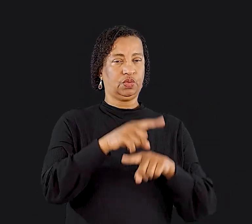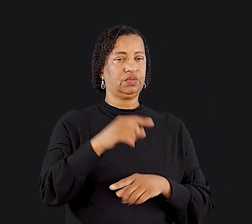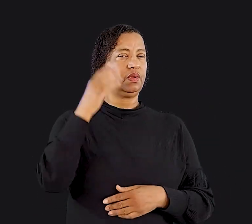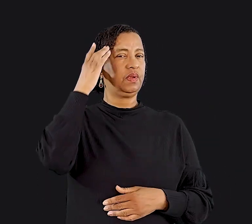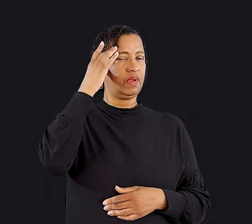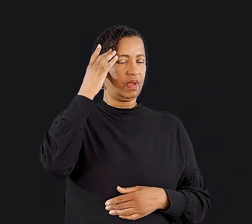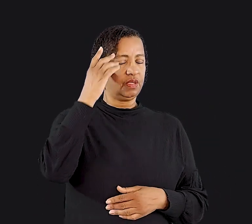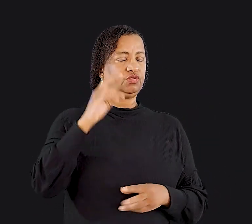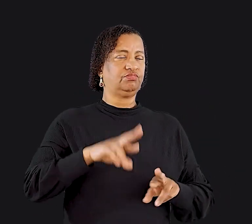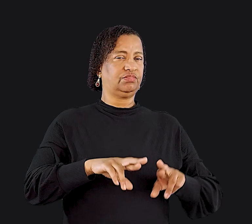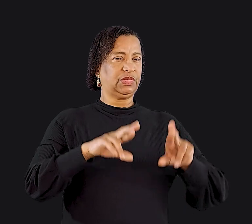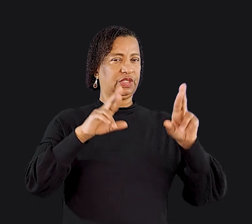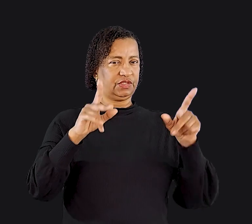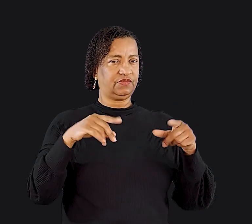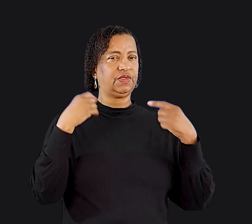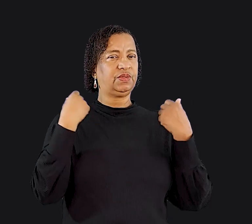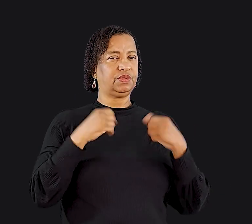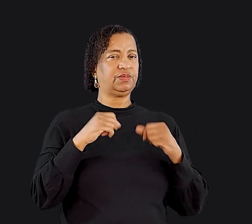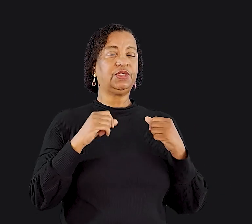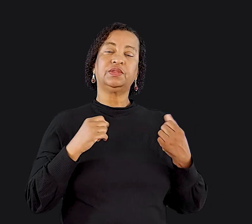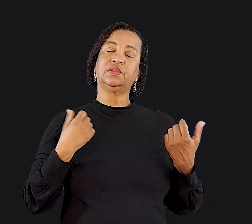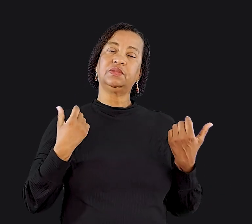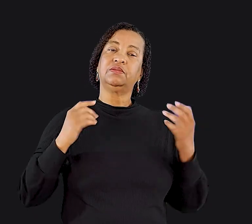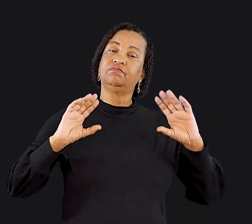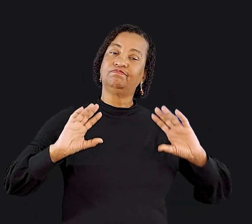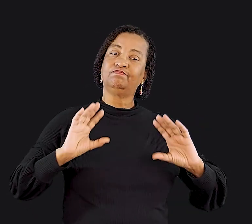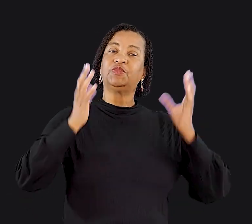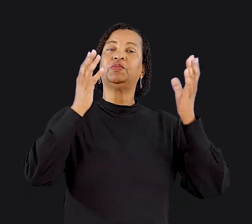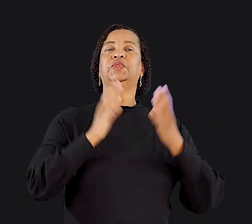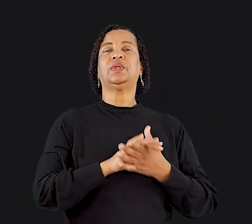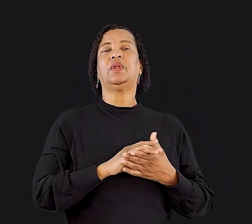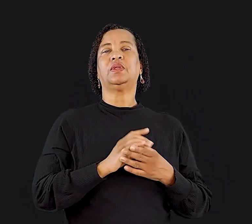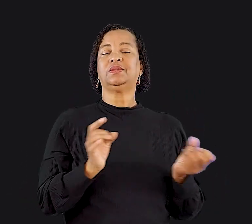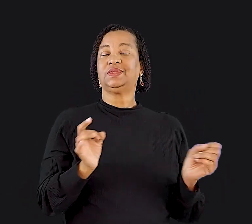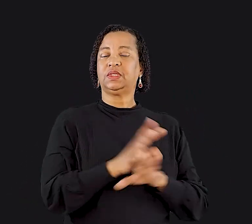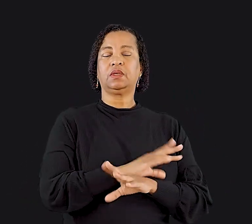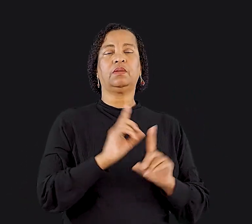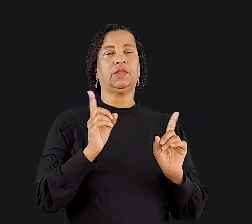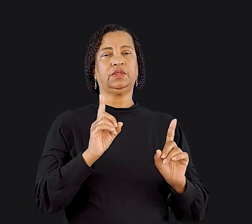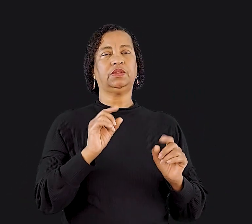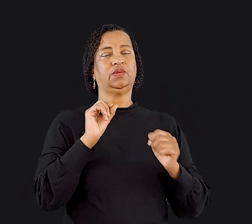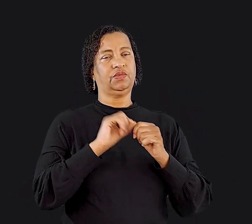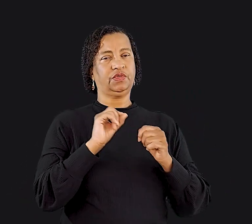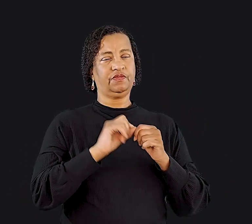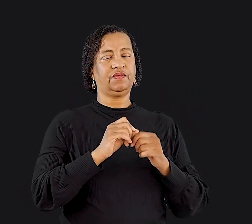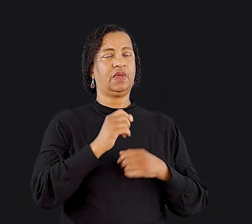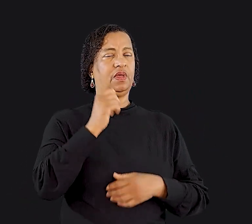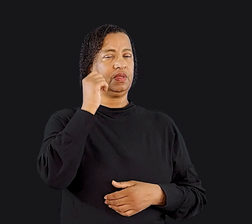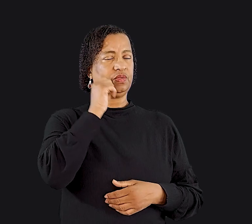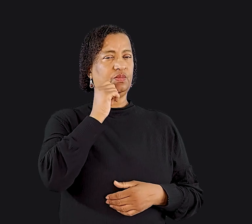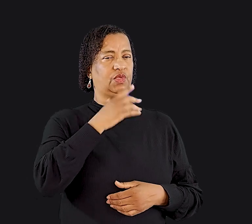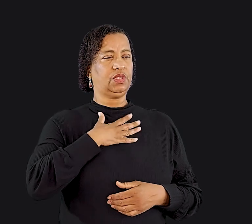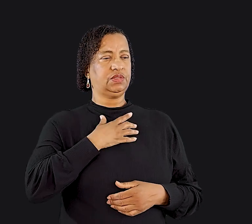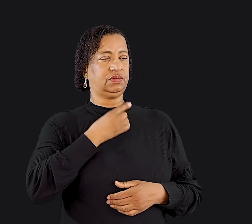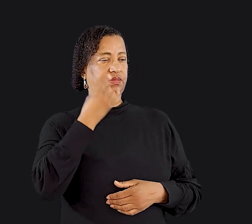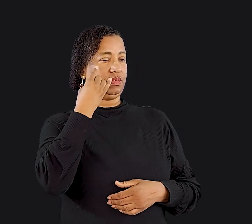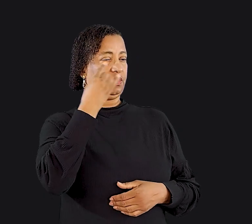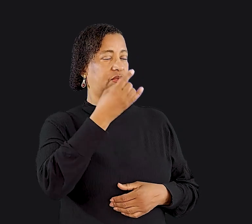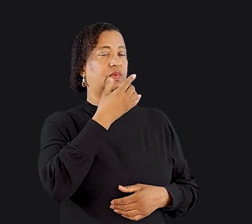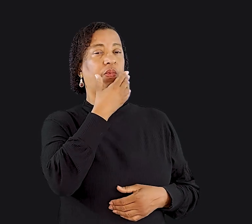contrário, acho que essa diferença deve ser comemorada e não extinta. O que faz uma mulher se sentir atraída por um homem